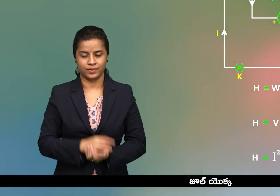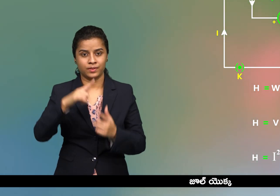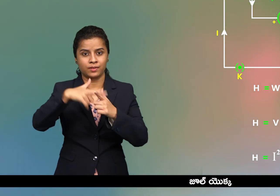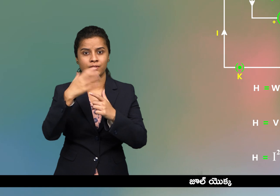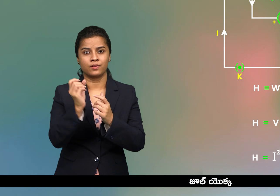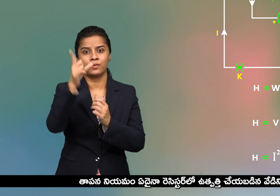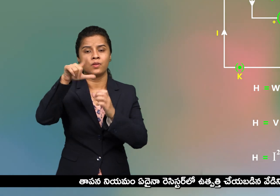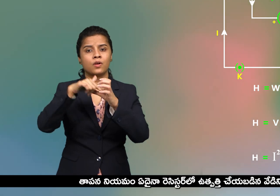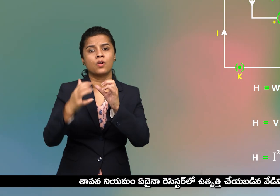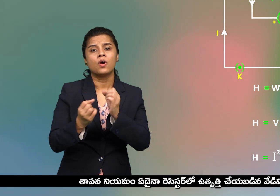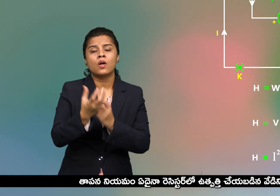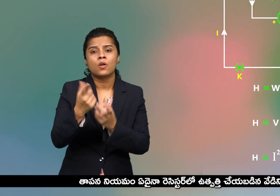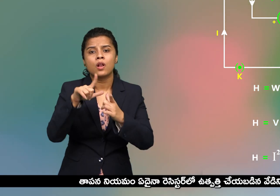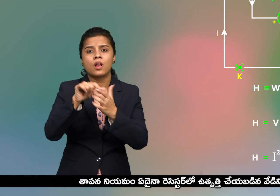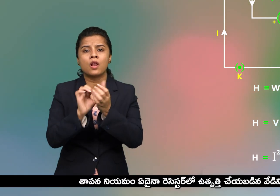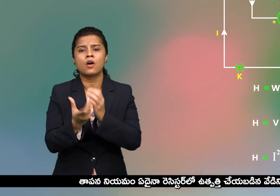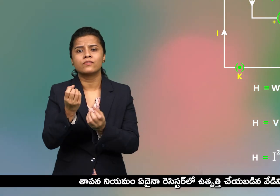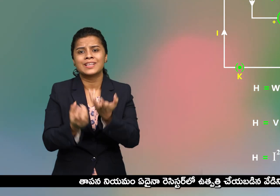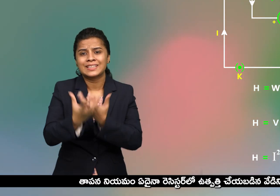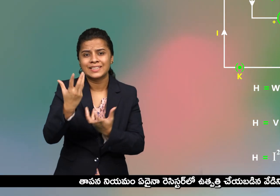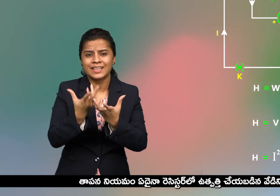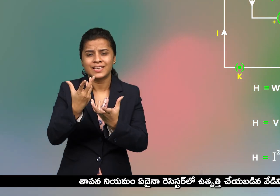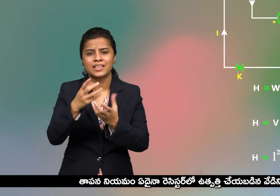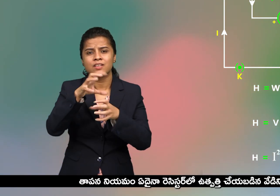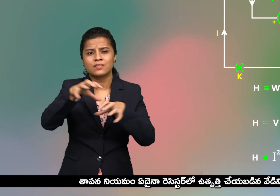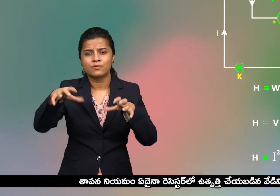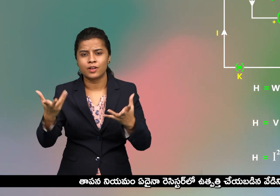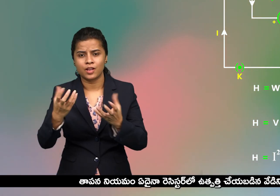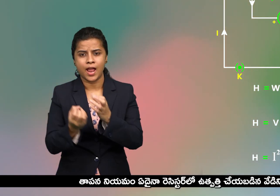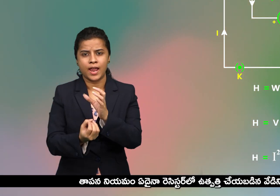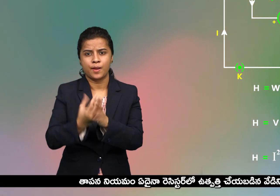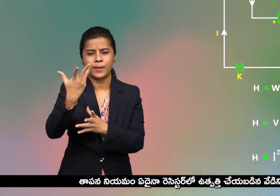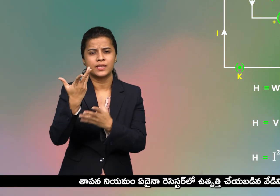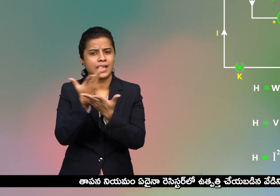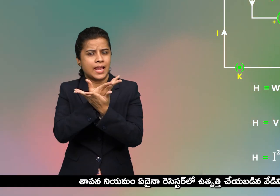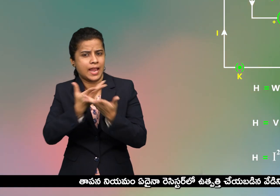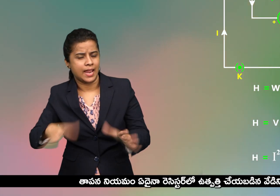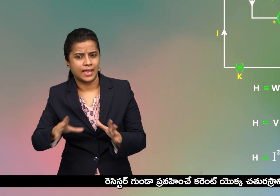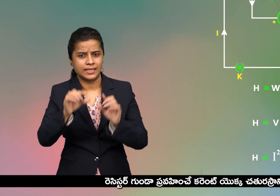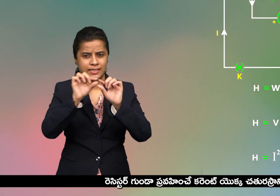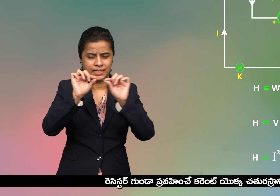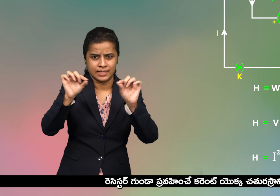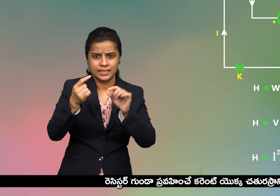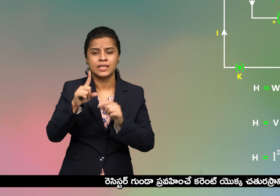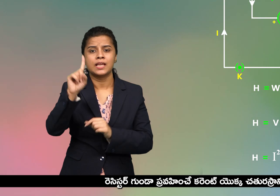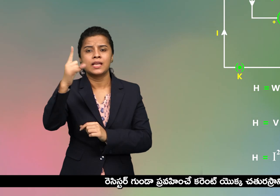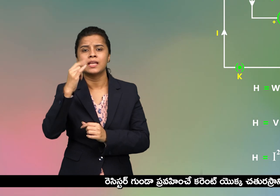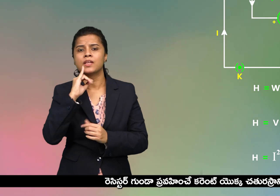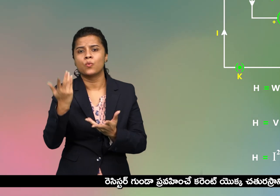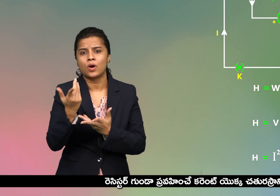జూల్ యొక్క తాపన నియమం ఏదైనా రెసిస్టర్లో ఉత్పత్తి చేయబడిన వేడిని తెలియజేస్తుంది. 1 రెసిస్టర్ గుండా